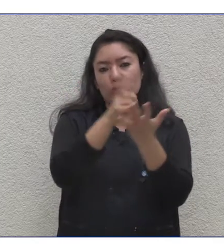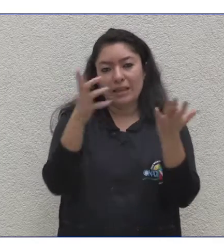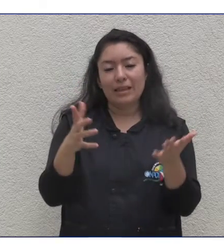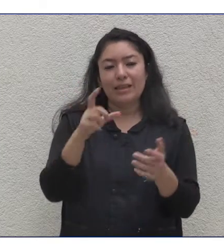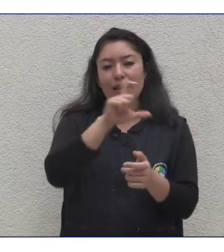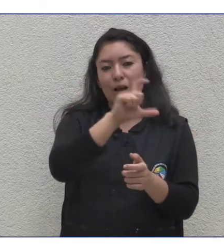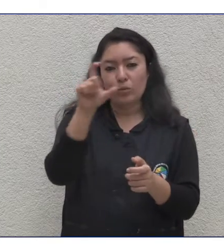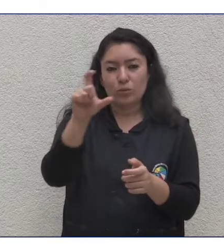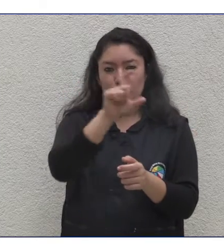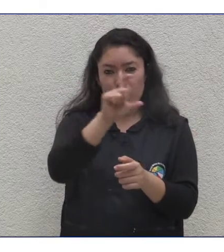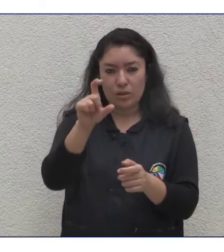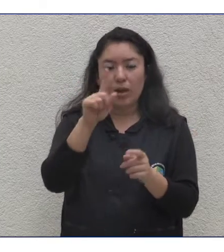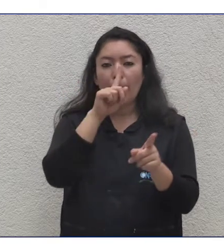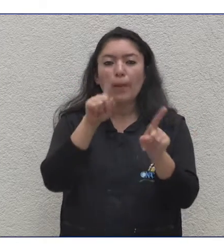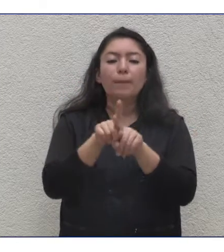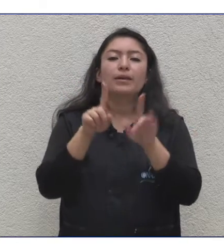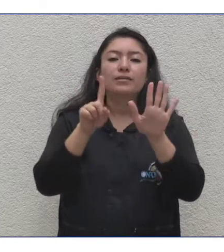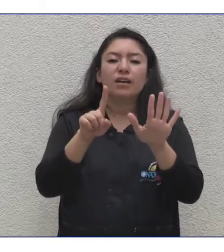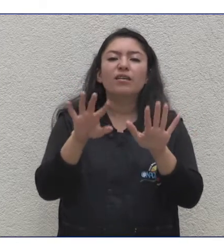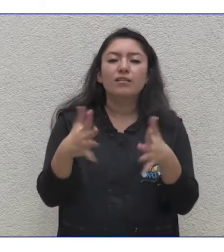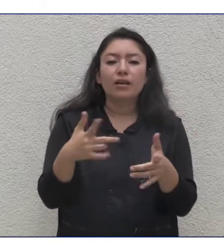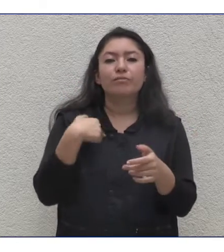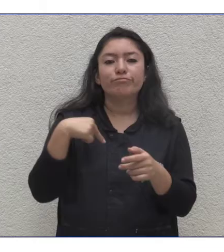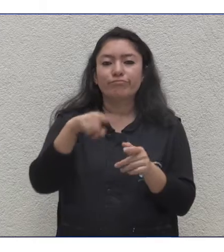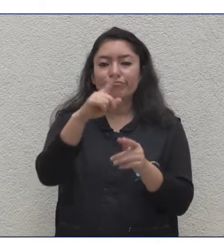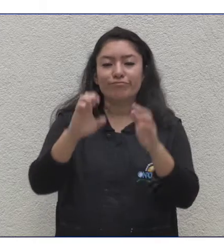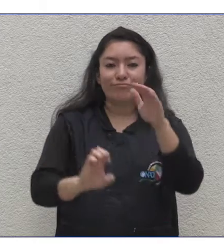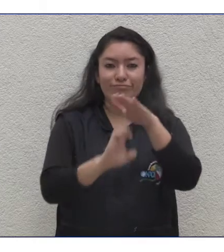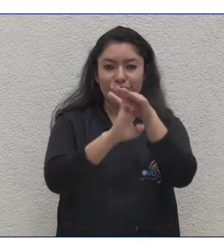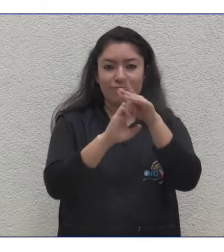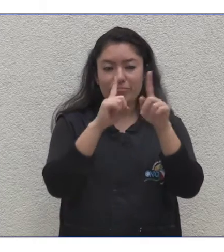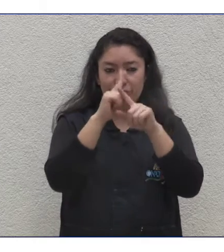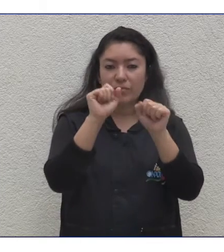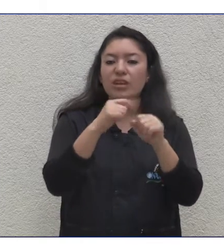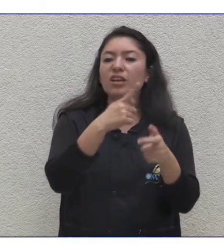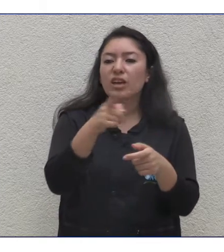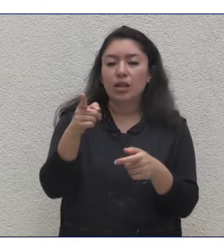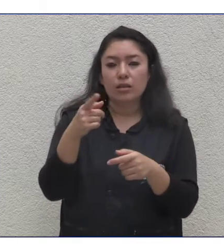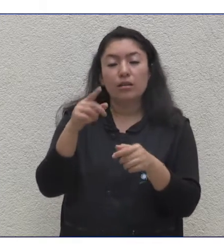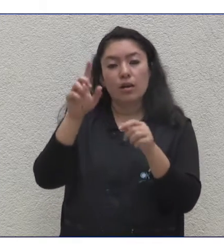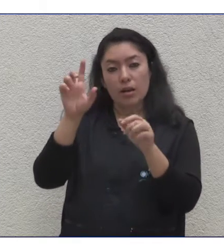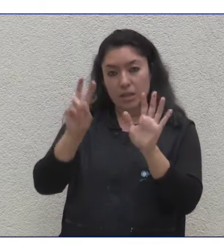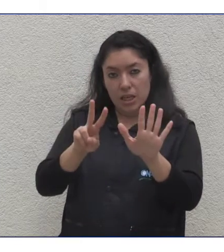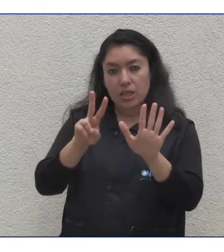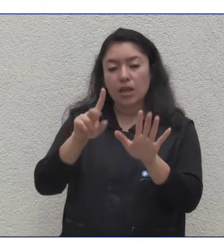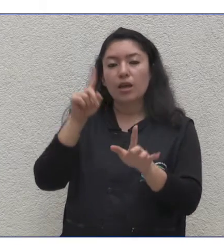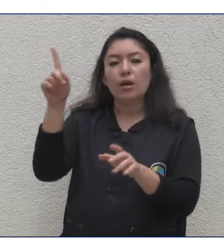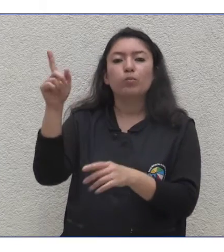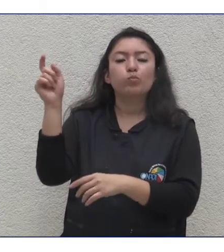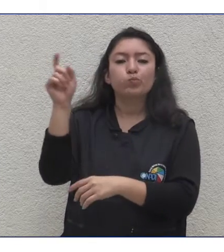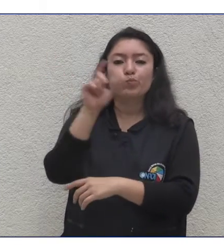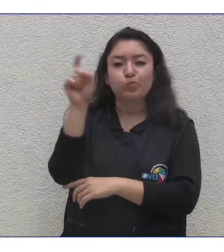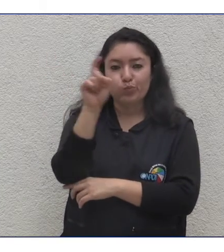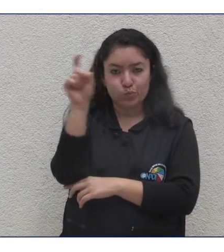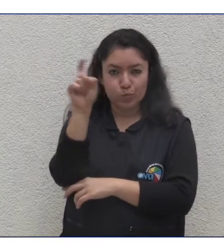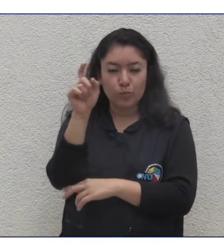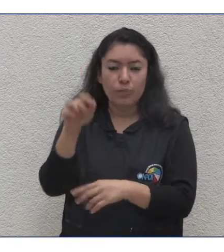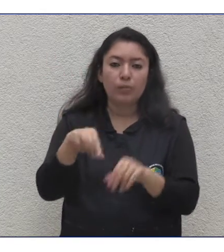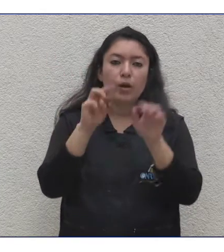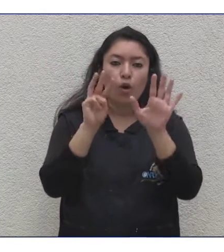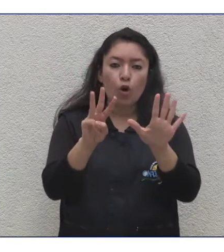Constitucionalidad. 6. Tribunal Supremo Electoral. 7. Contraloría General de Cuentas.